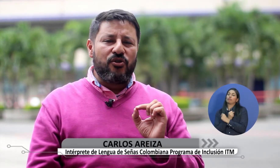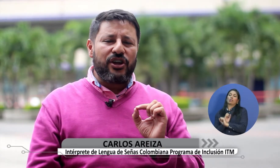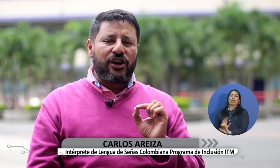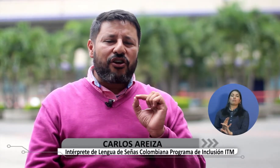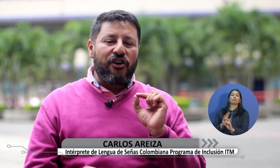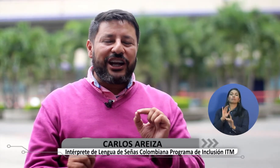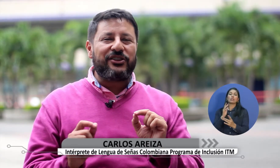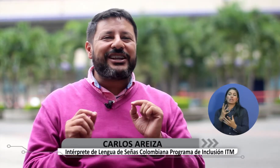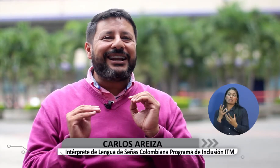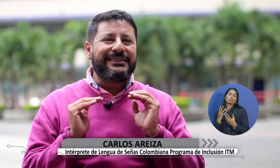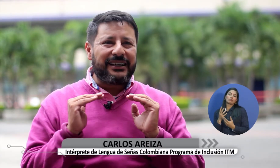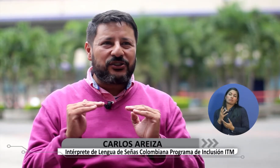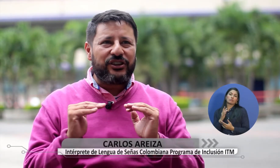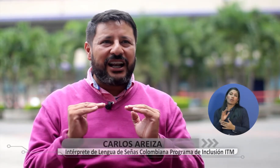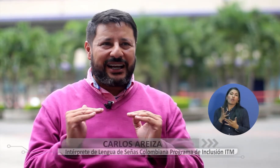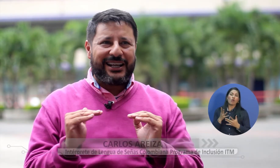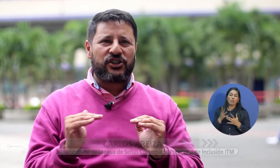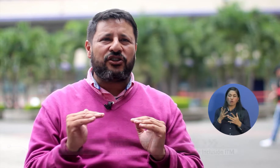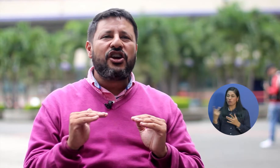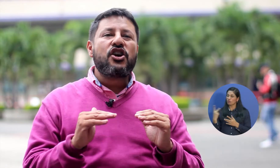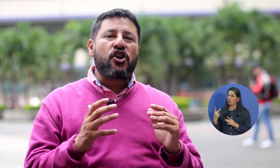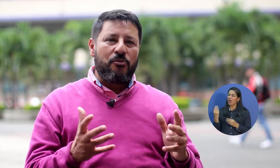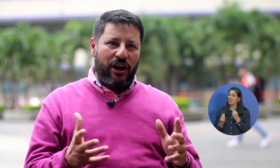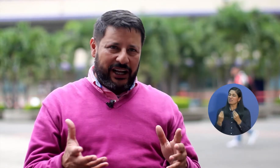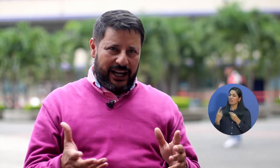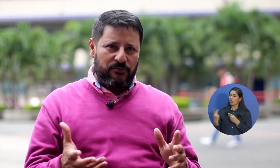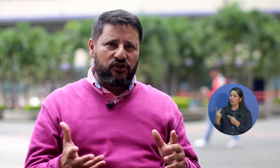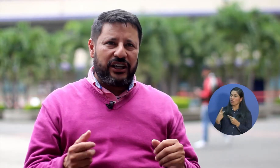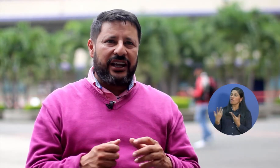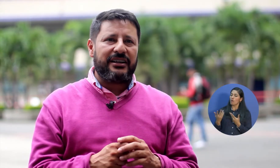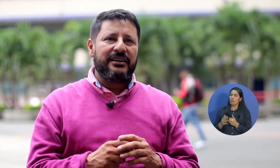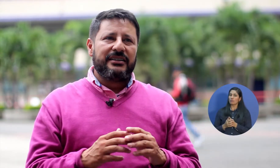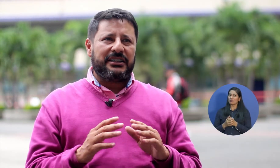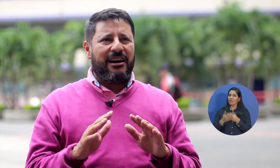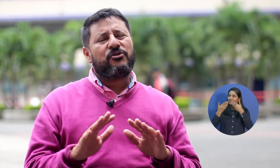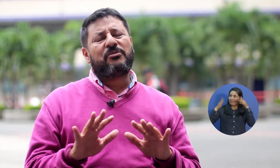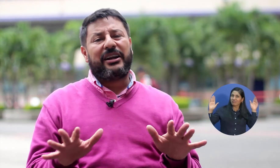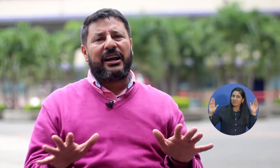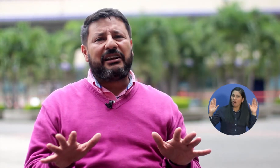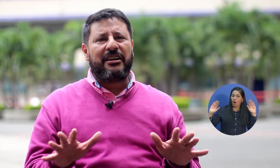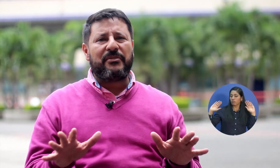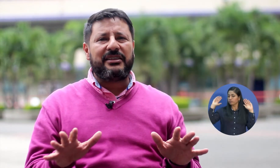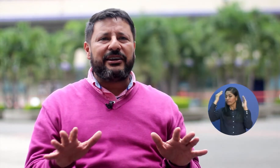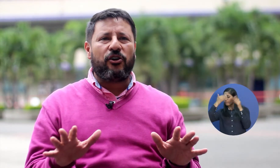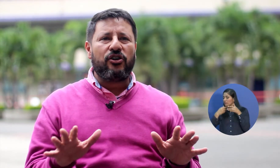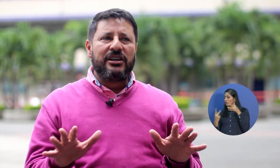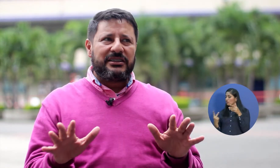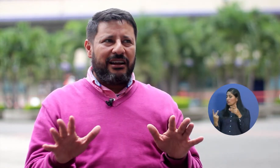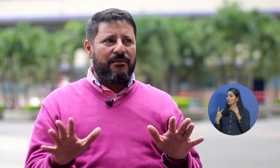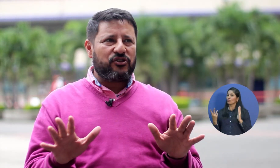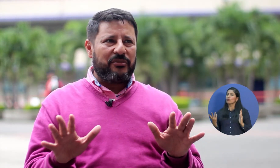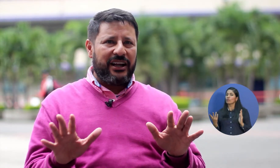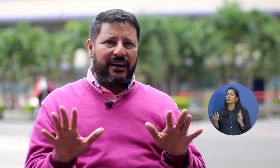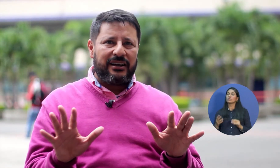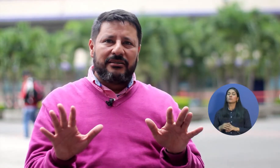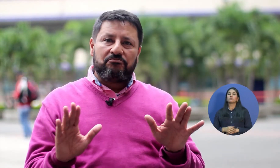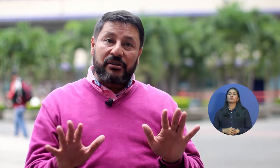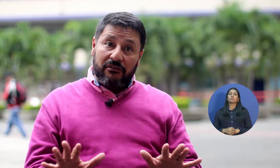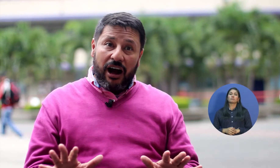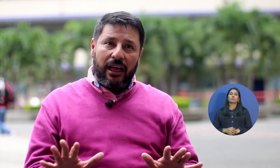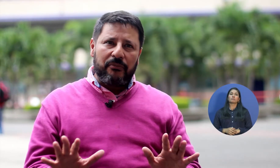Son muy concretos en el estatus de la relación, cómo la queremos tener, si la vamos a manejar libremente o si la vamos a